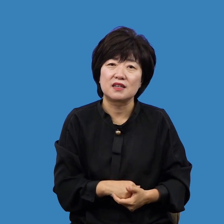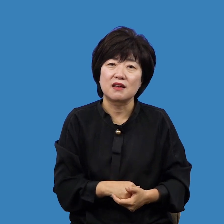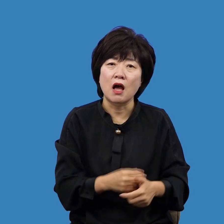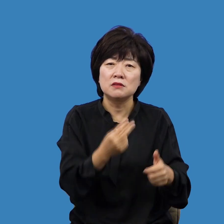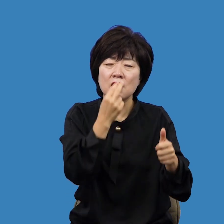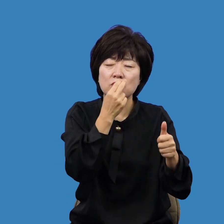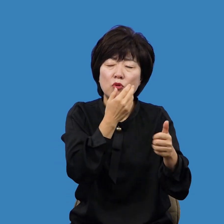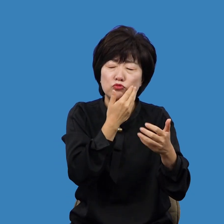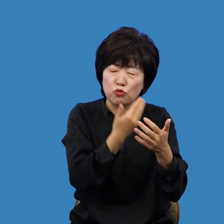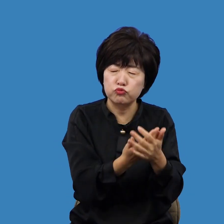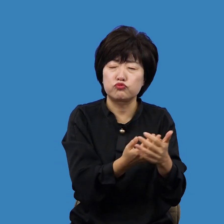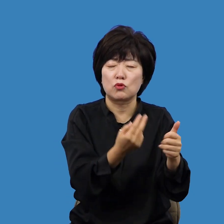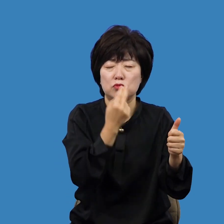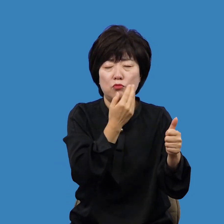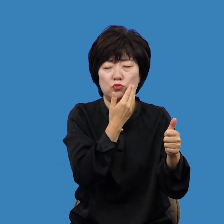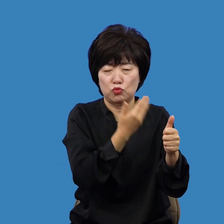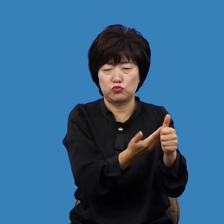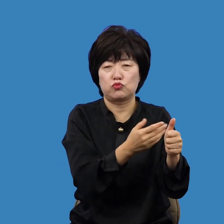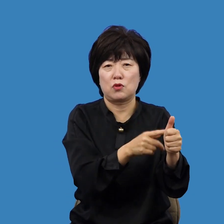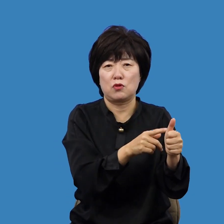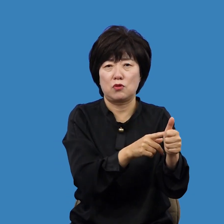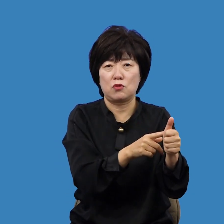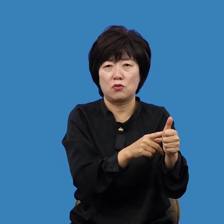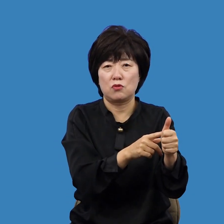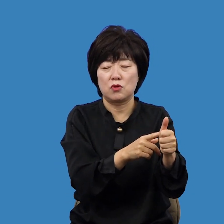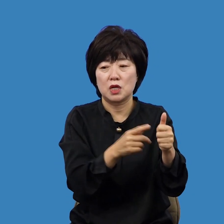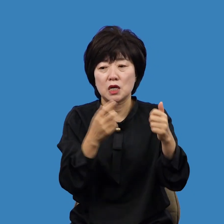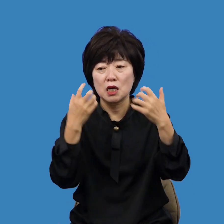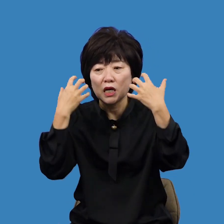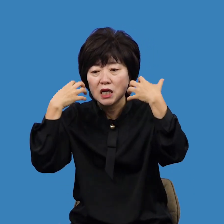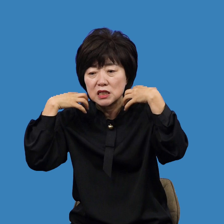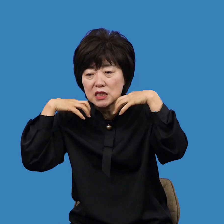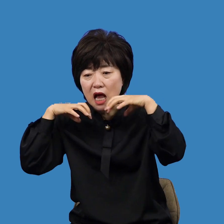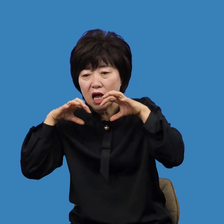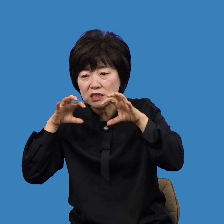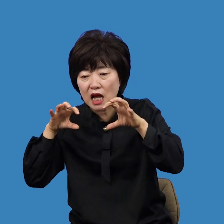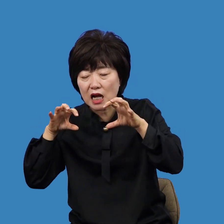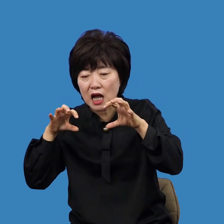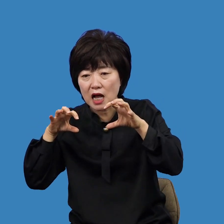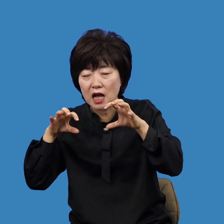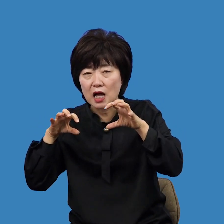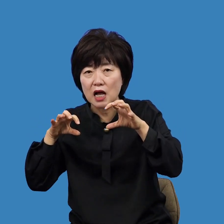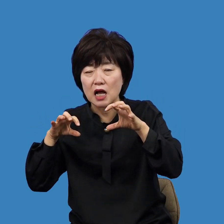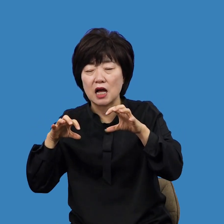생명은 소중한 거니까. 오케이. 그러면 사자가 사슴을 잡아먹는 건 악합니까?